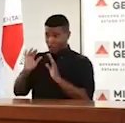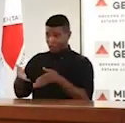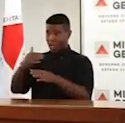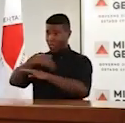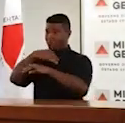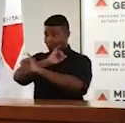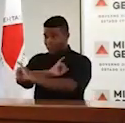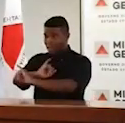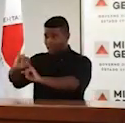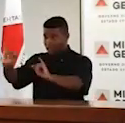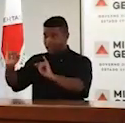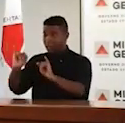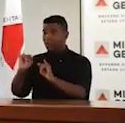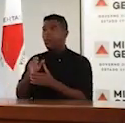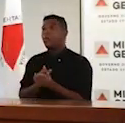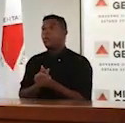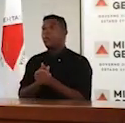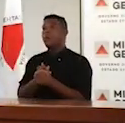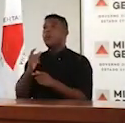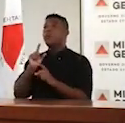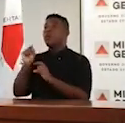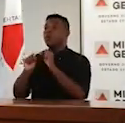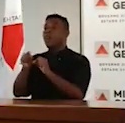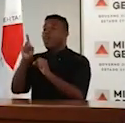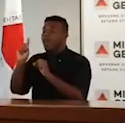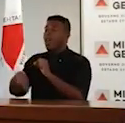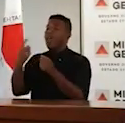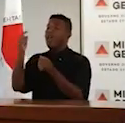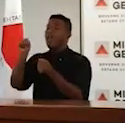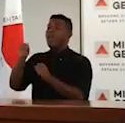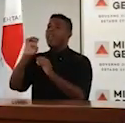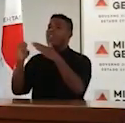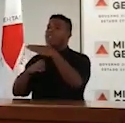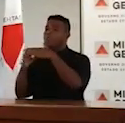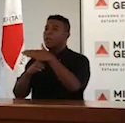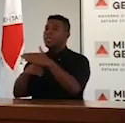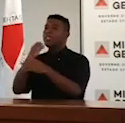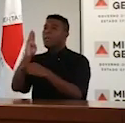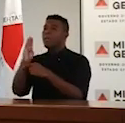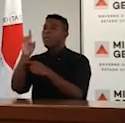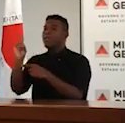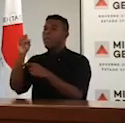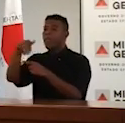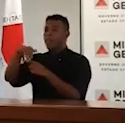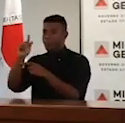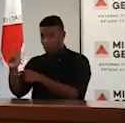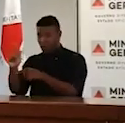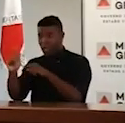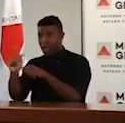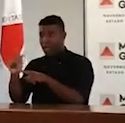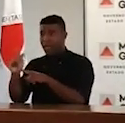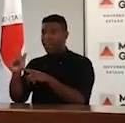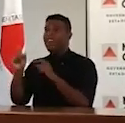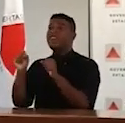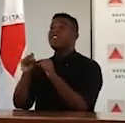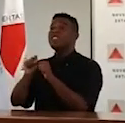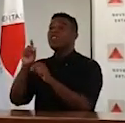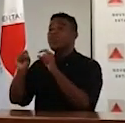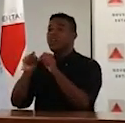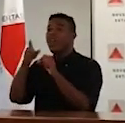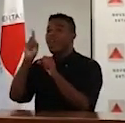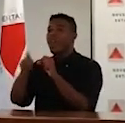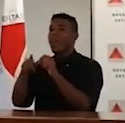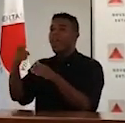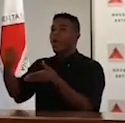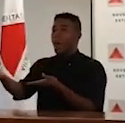oferecendo às empresas adimplentes do BDMG a possibilidade de renegociar com o banco, solicitando aí o adiamento